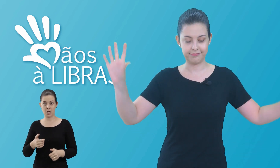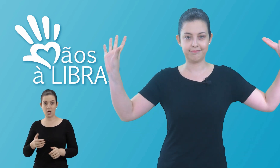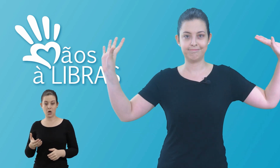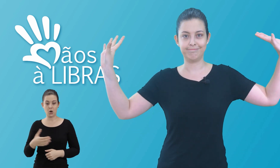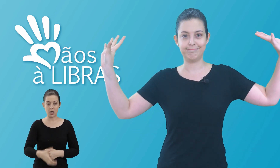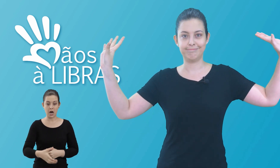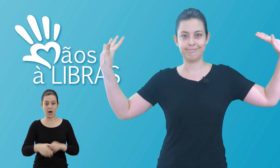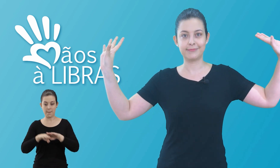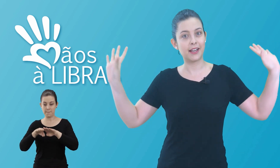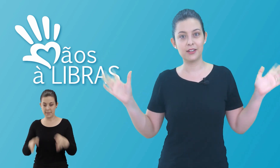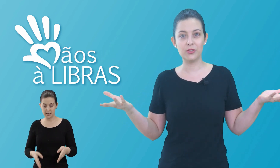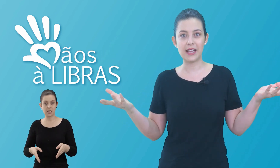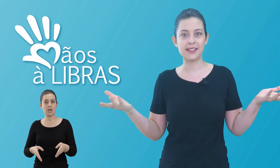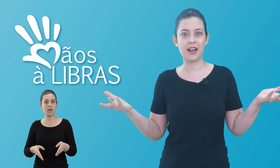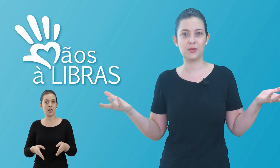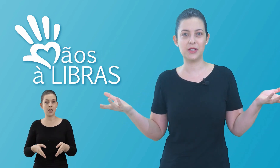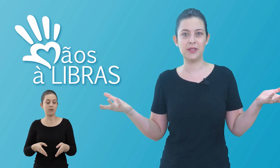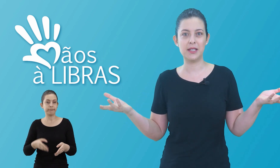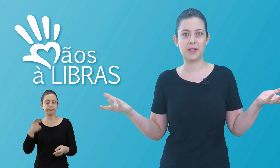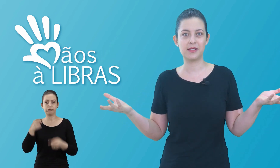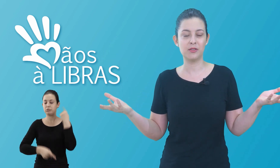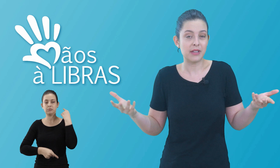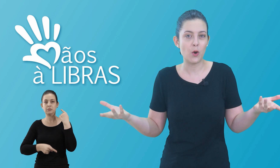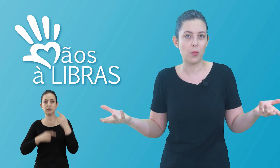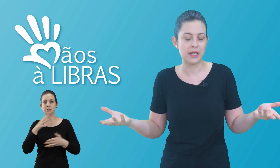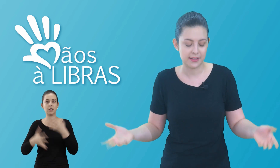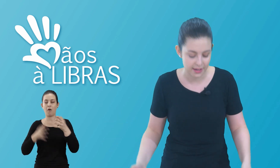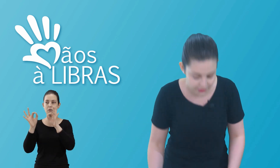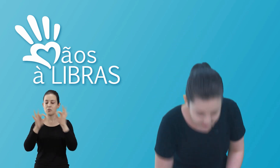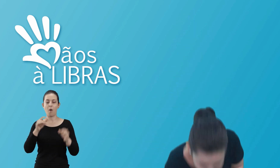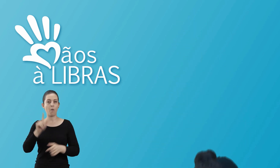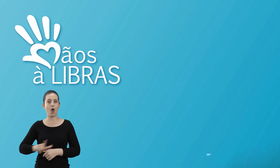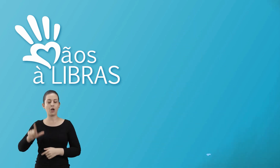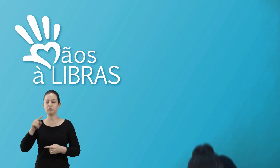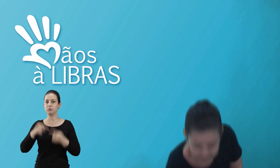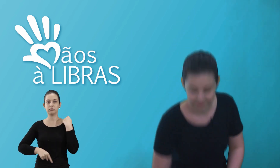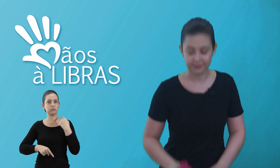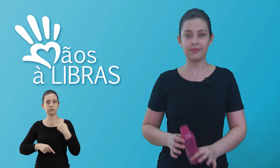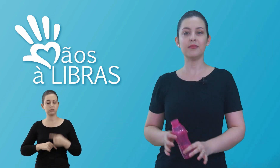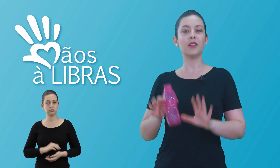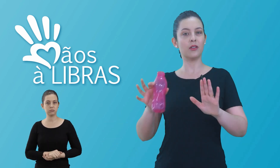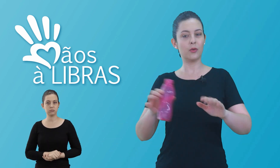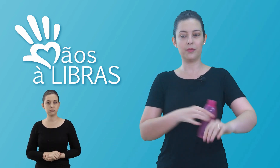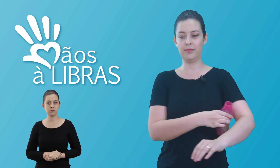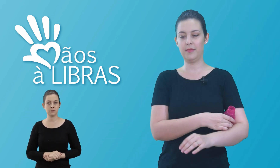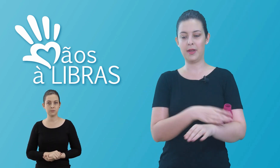mesa. Não dá certo isso em Libras. Não tem como dar certo.